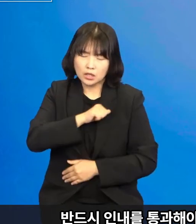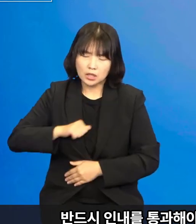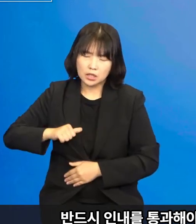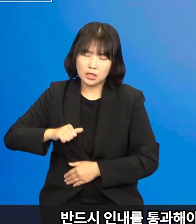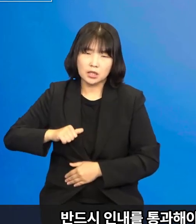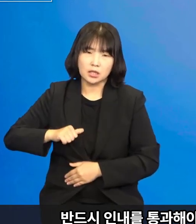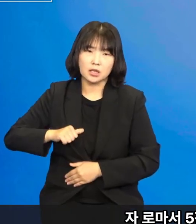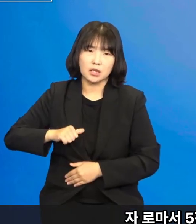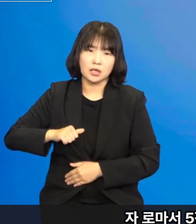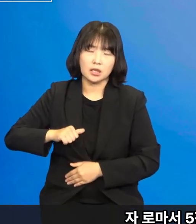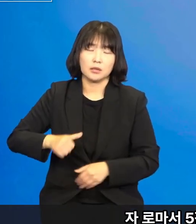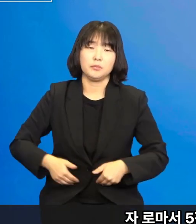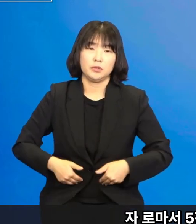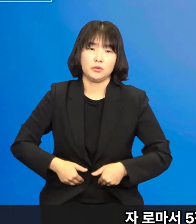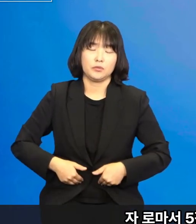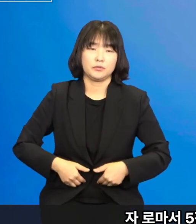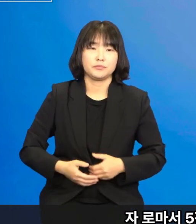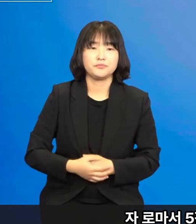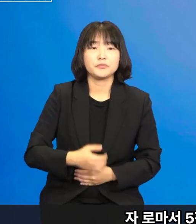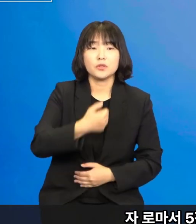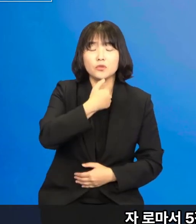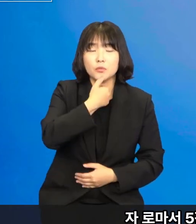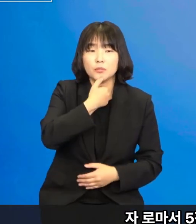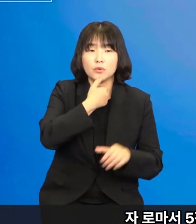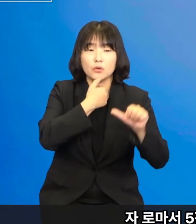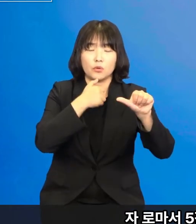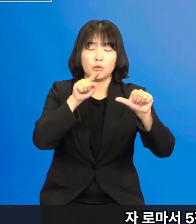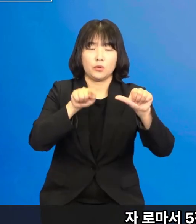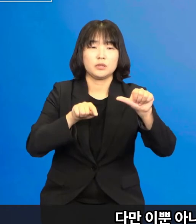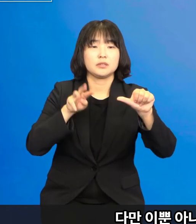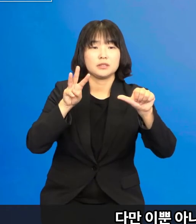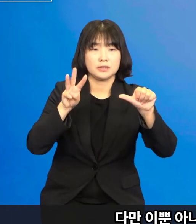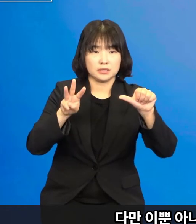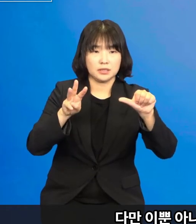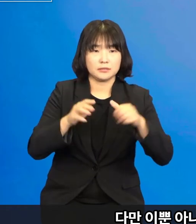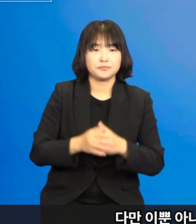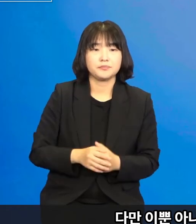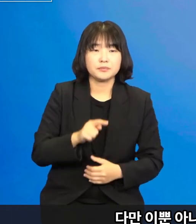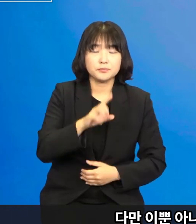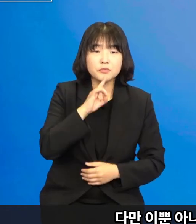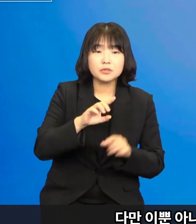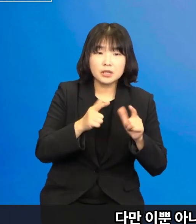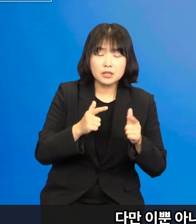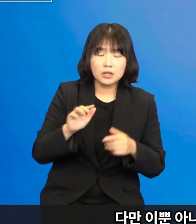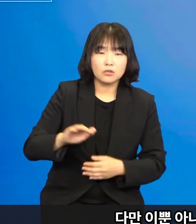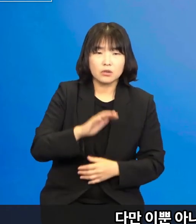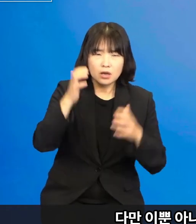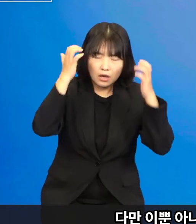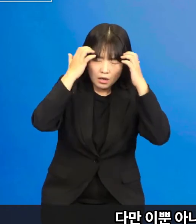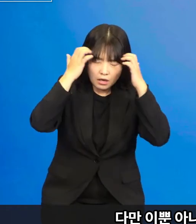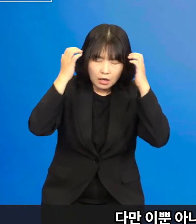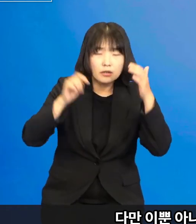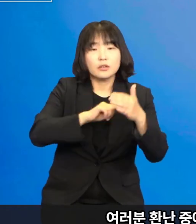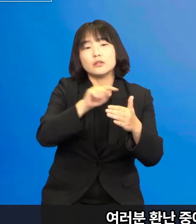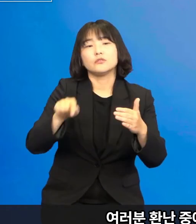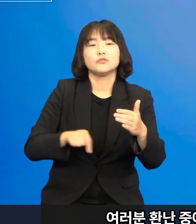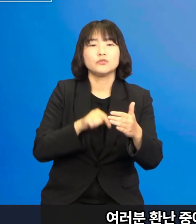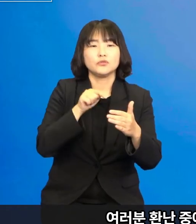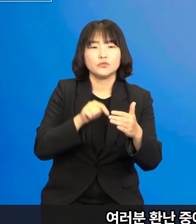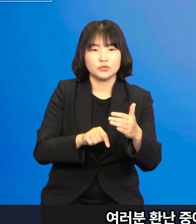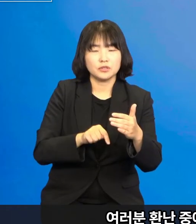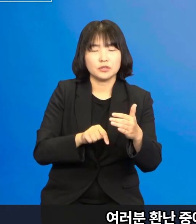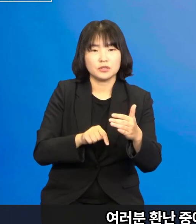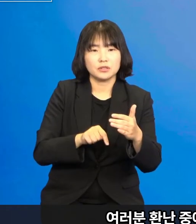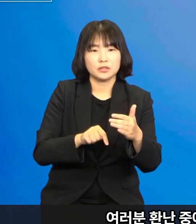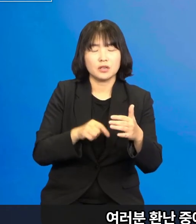것이 성경의 약속이에요. 자, 로마서 5장 3절 말씀 보십시오. 다만 이뿐 아니라 우리가 환난 중에도, 여러분 환난